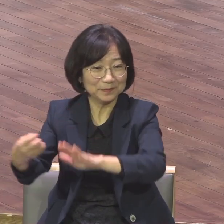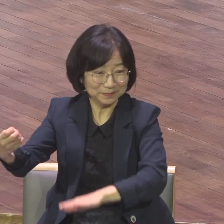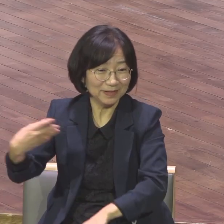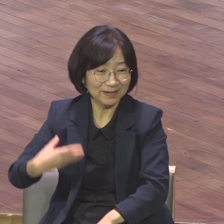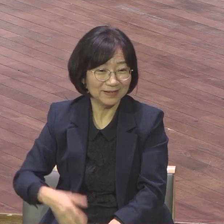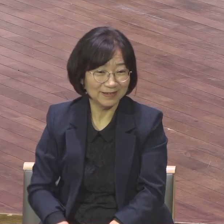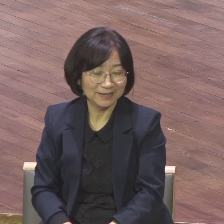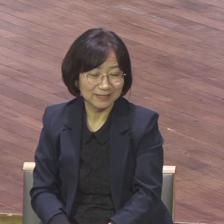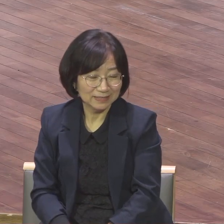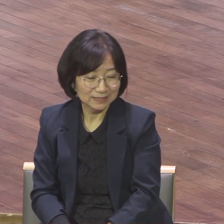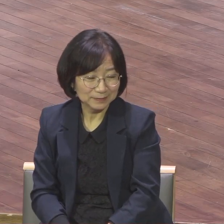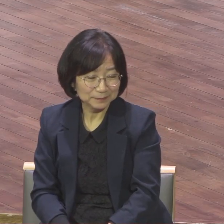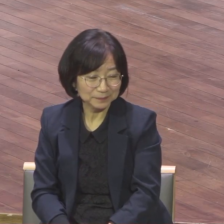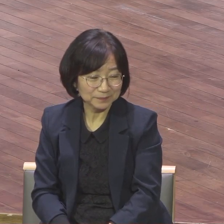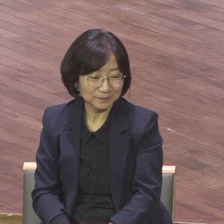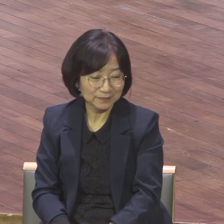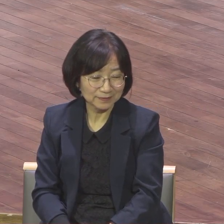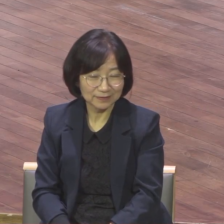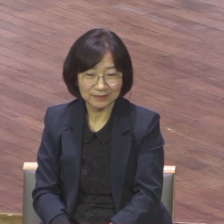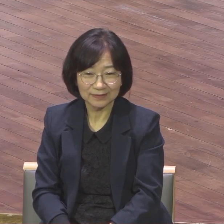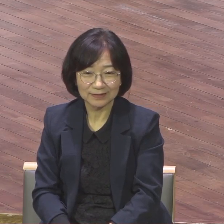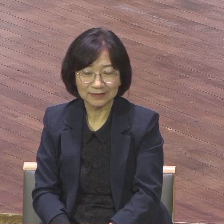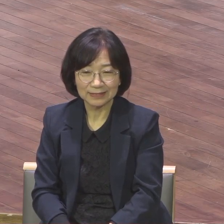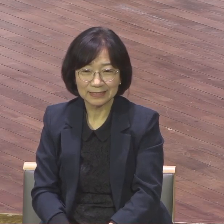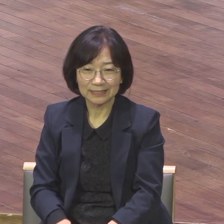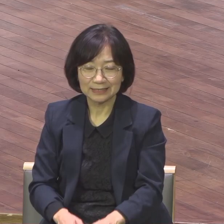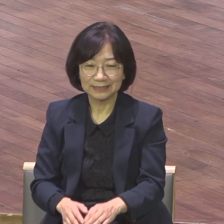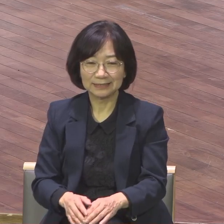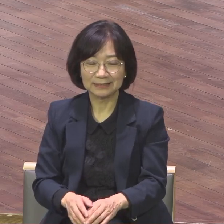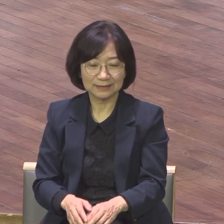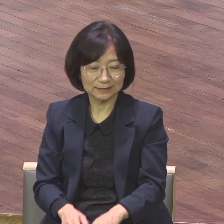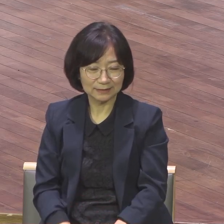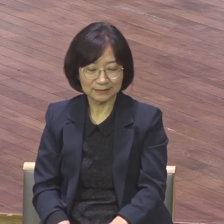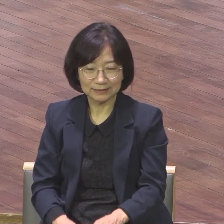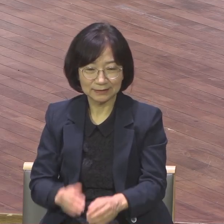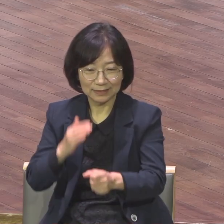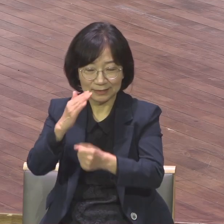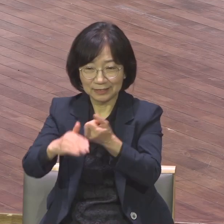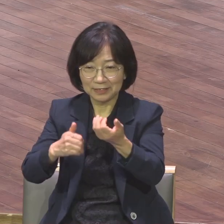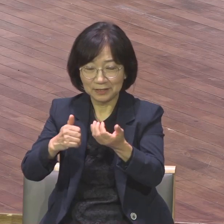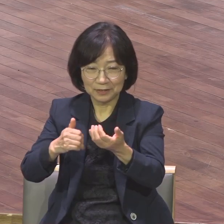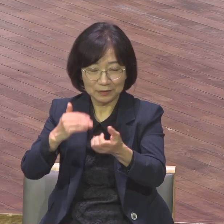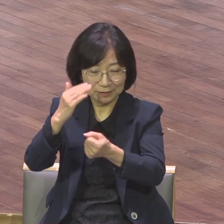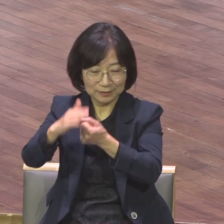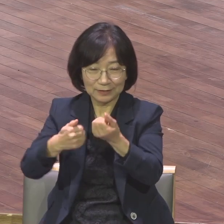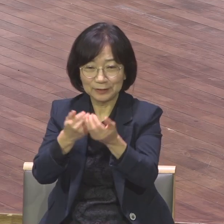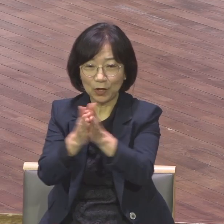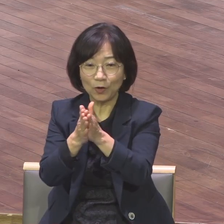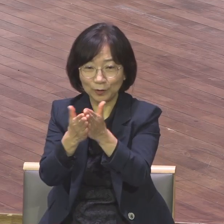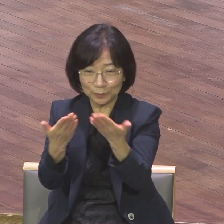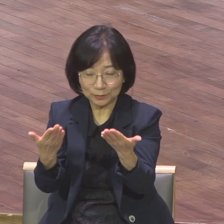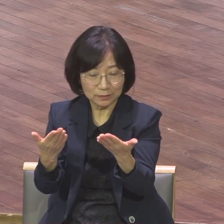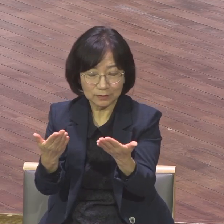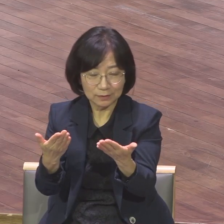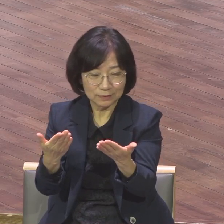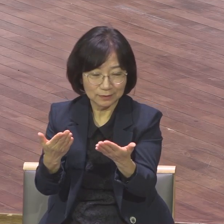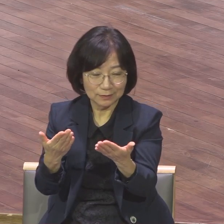내고 부탁하더라고. 그 좀 다 찍어서 우리 방송 내고 싶다고. 전 성도가 암송 대회를